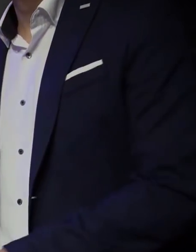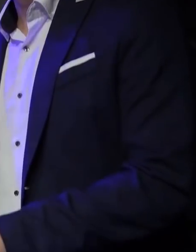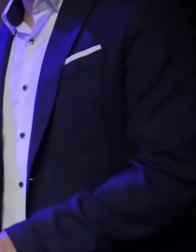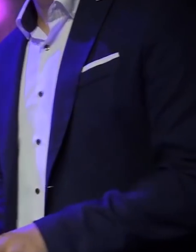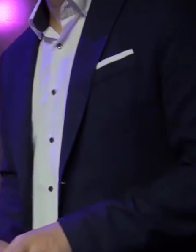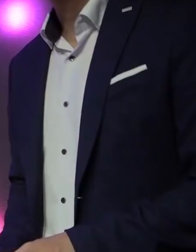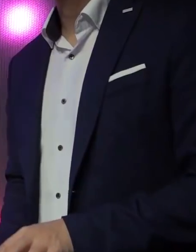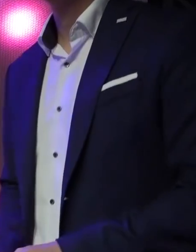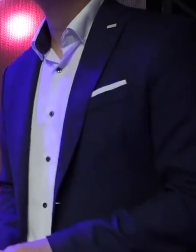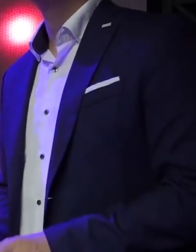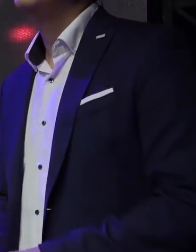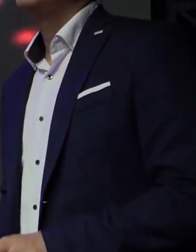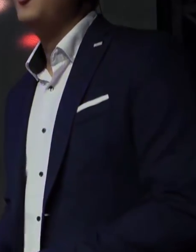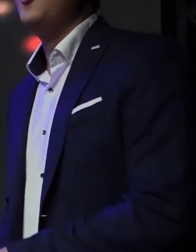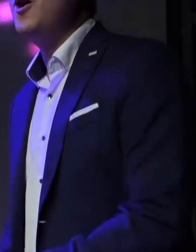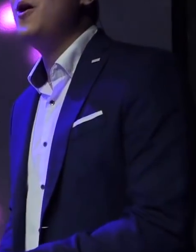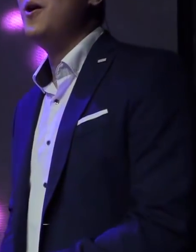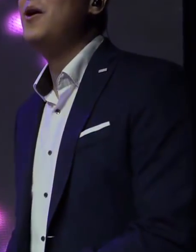la la la.